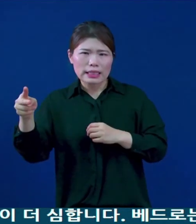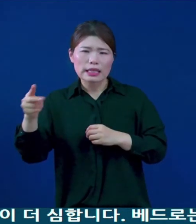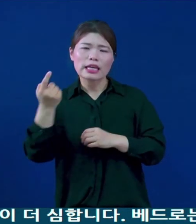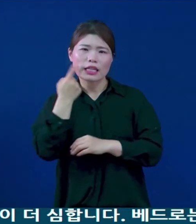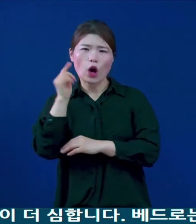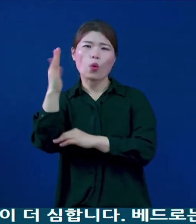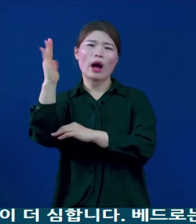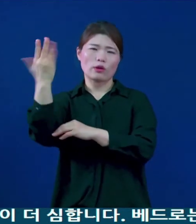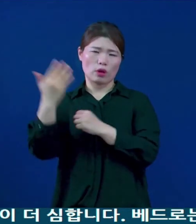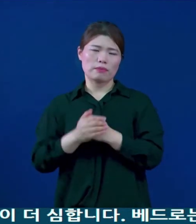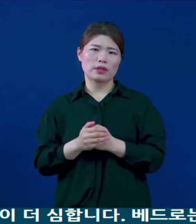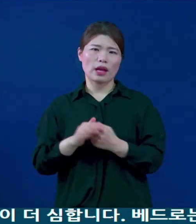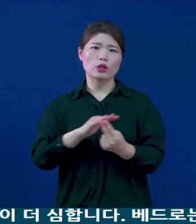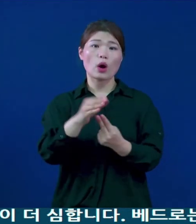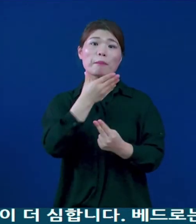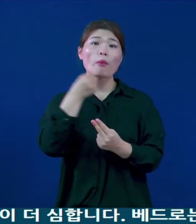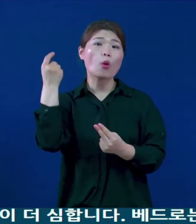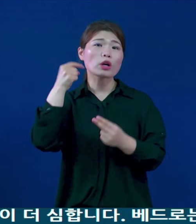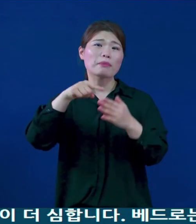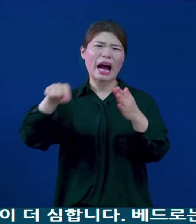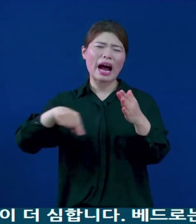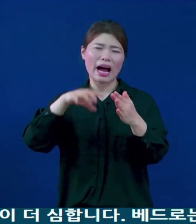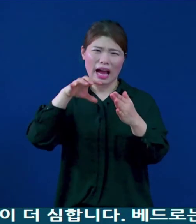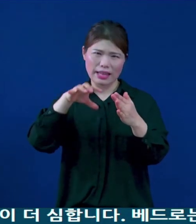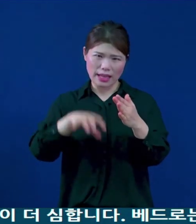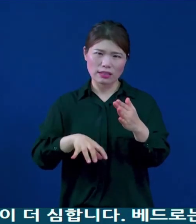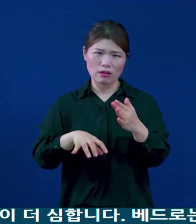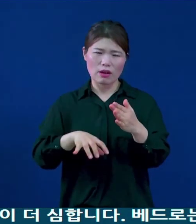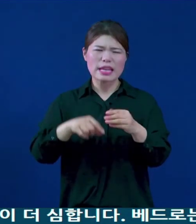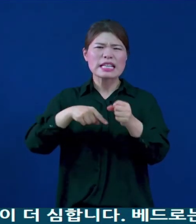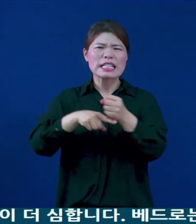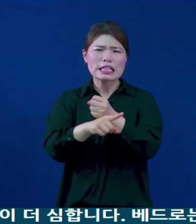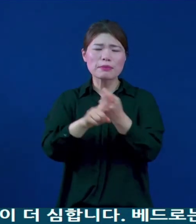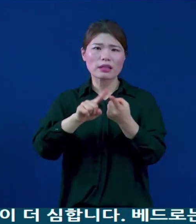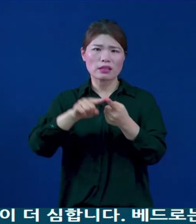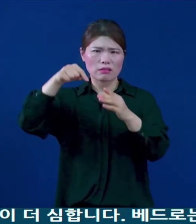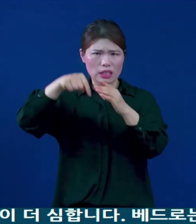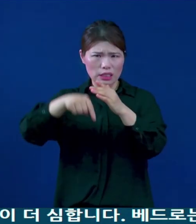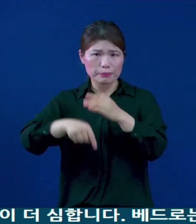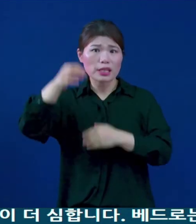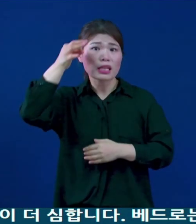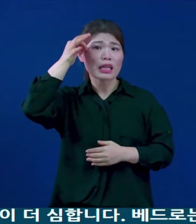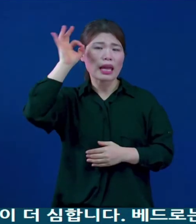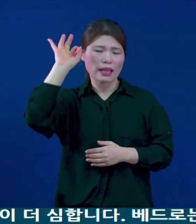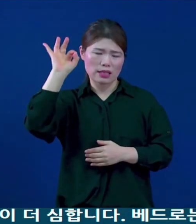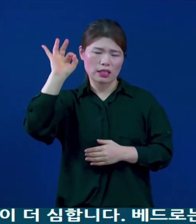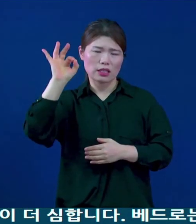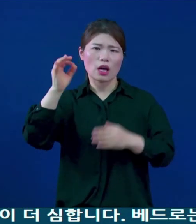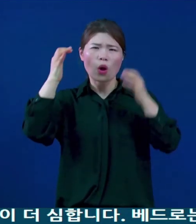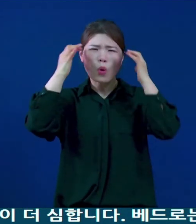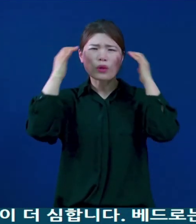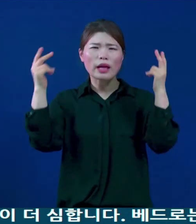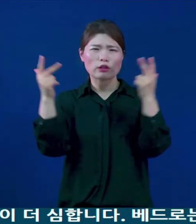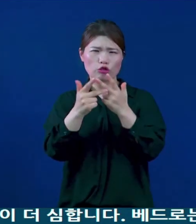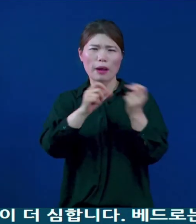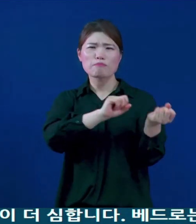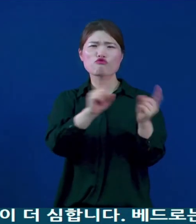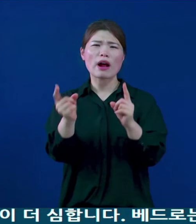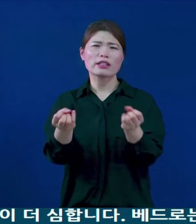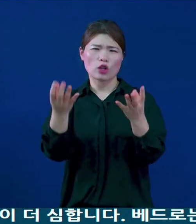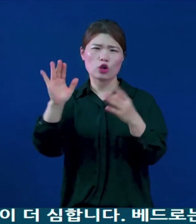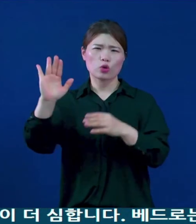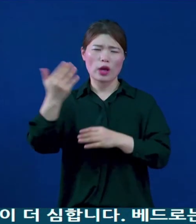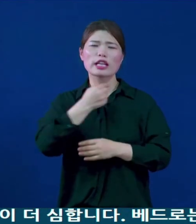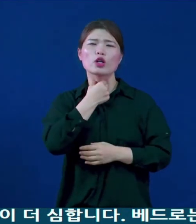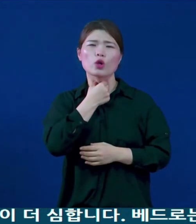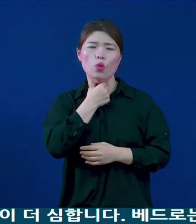요한복음이 말하는 고난이 영광이라 이 의미를 한번 우리가 깊이 깨달을 수 있는 복된 고난주간과 부활절이 되기를